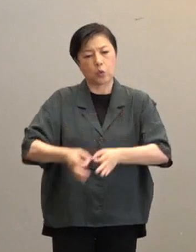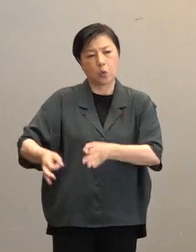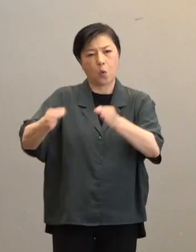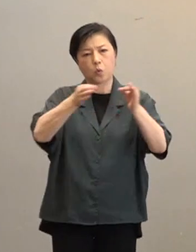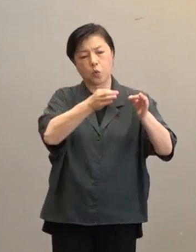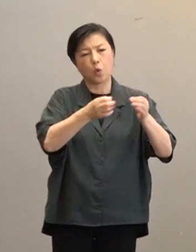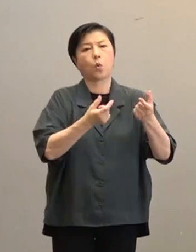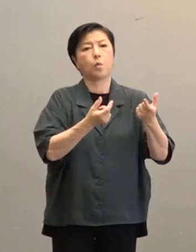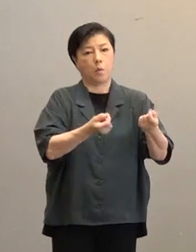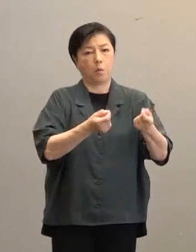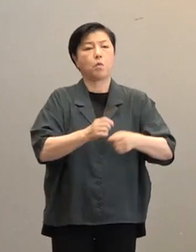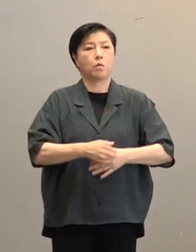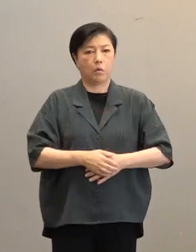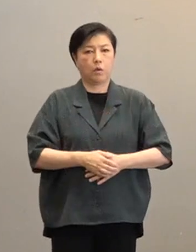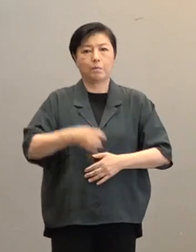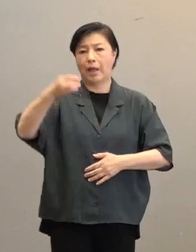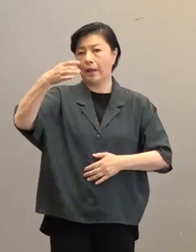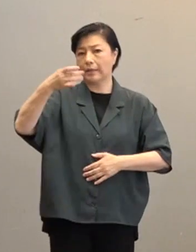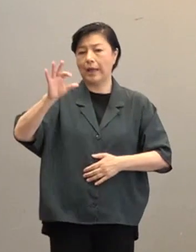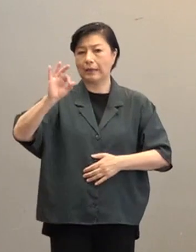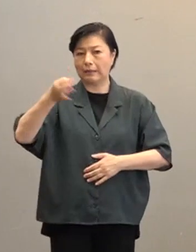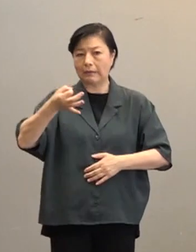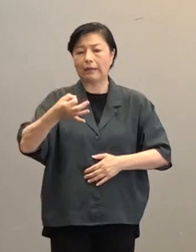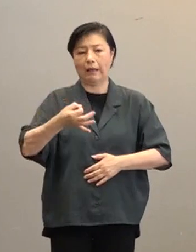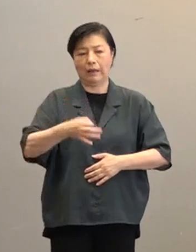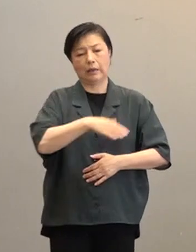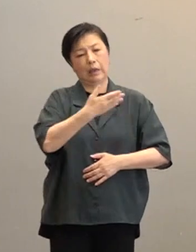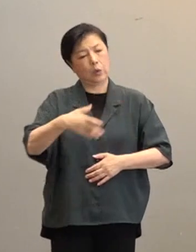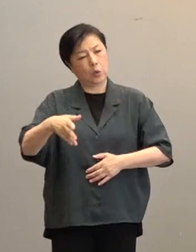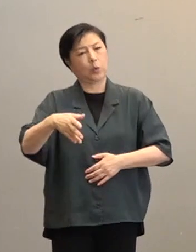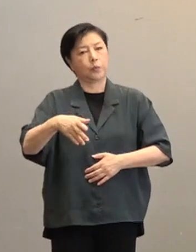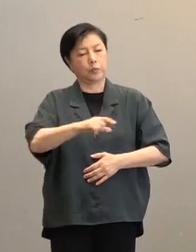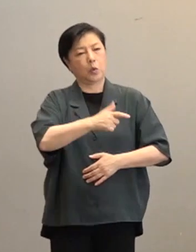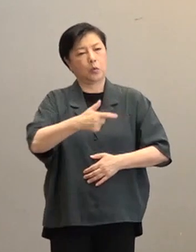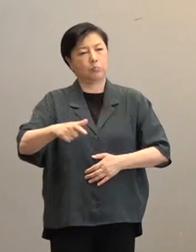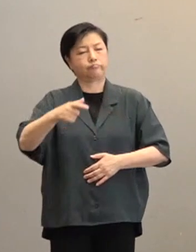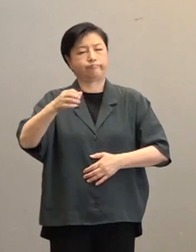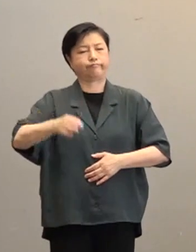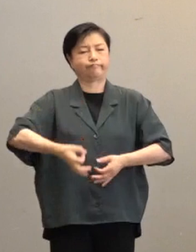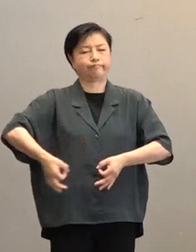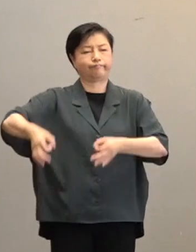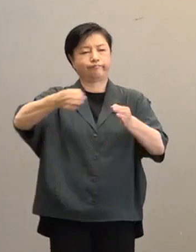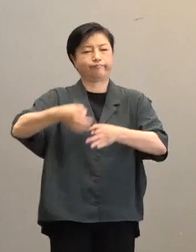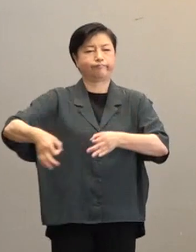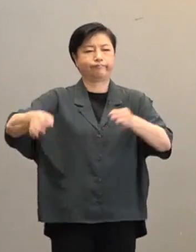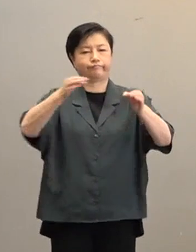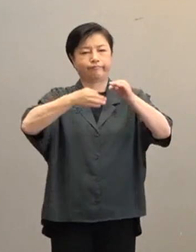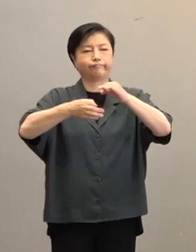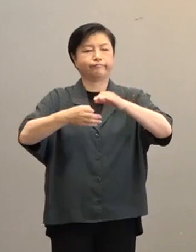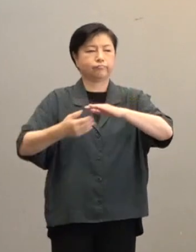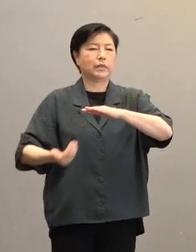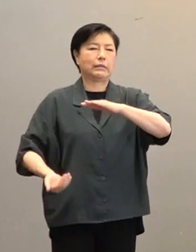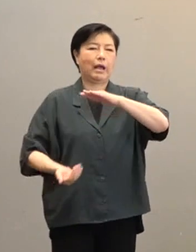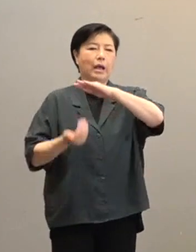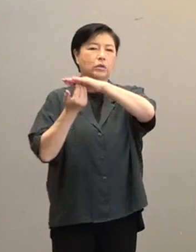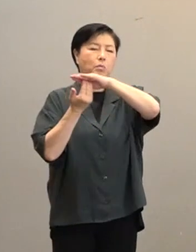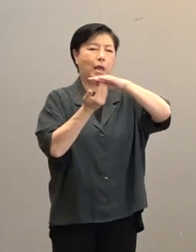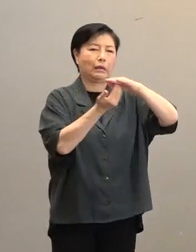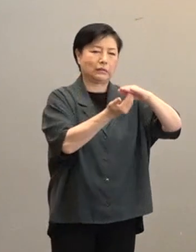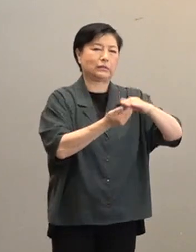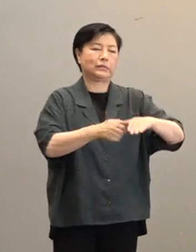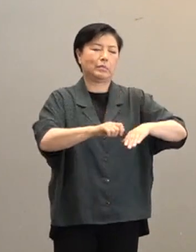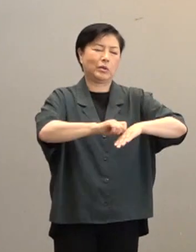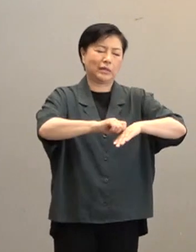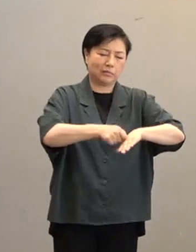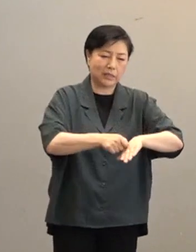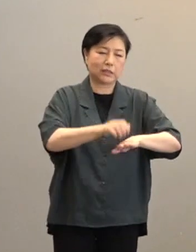ありますし、さらに電気代や光熱費などもですね、高止まりの状況で、非常に経営が厳しいという声は我々のところにも寄せ